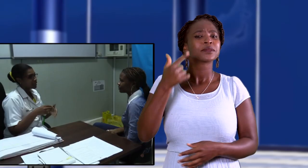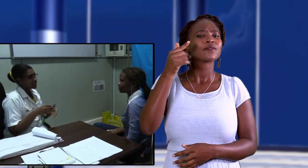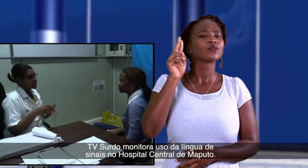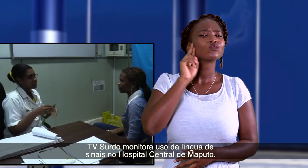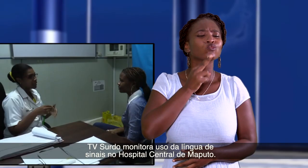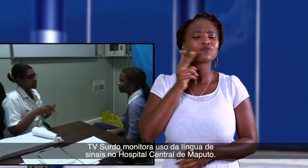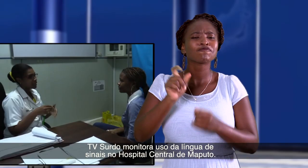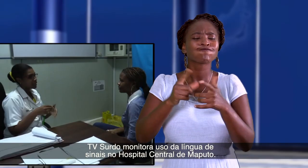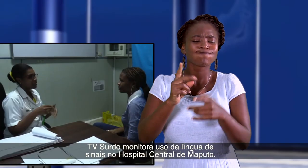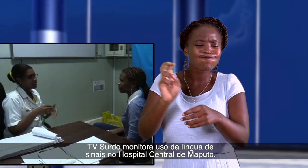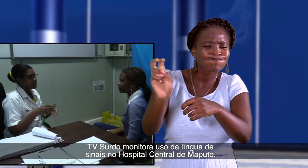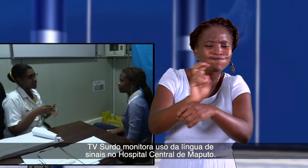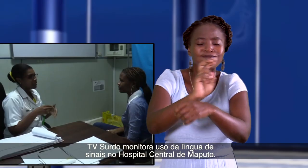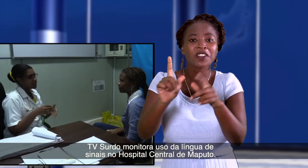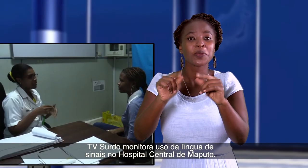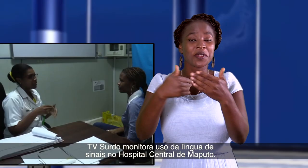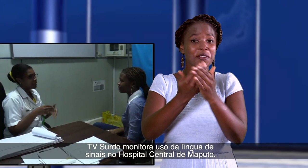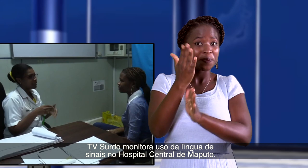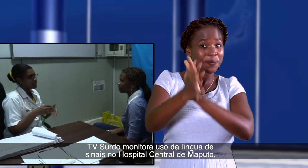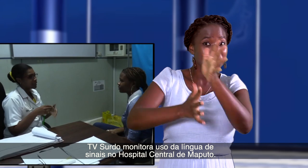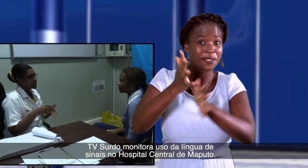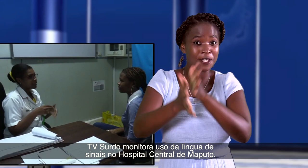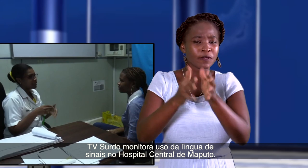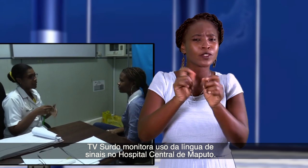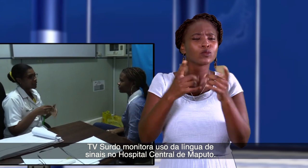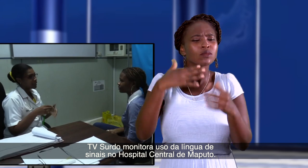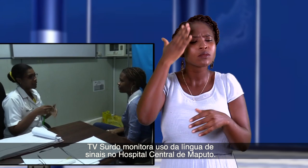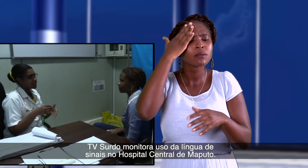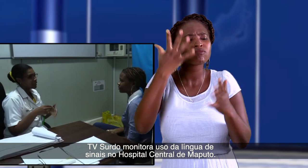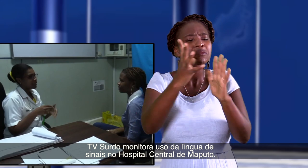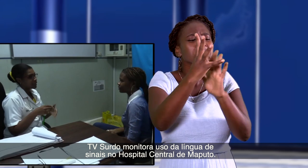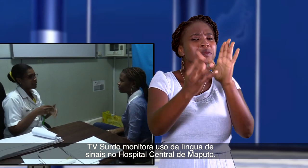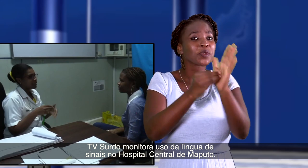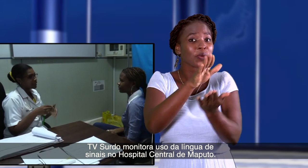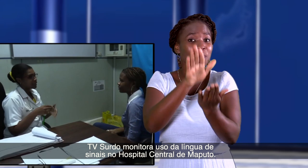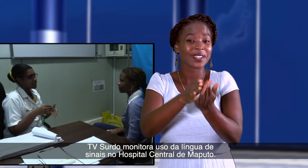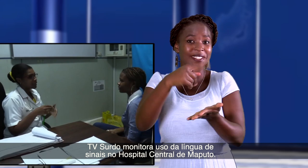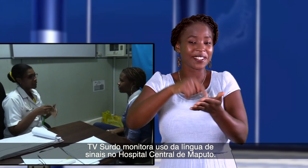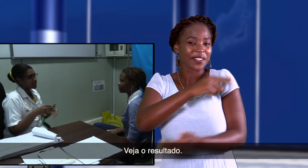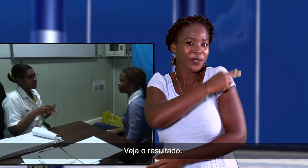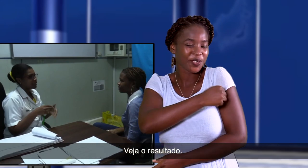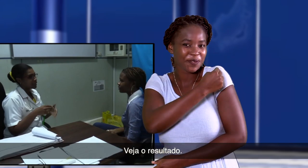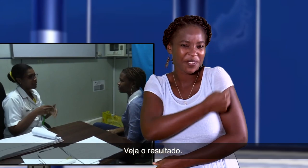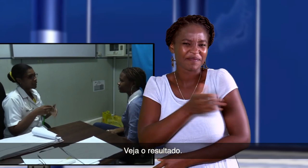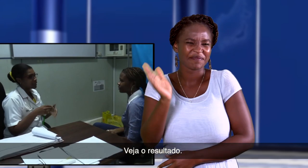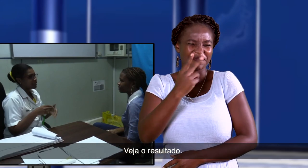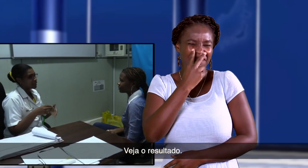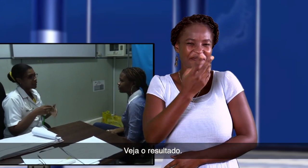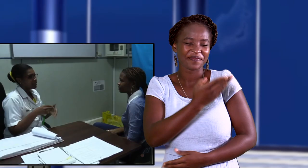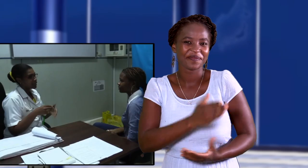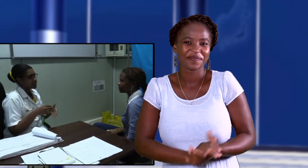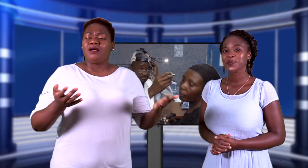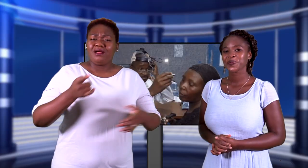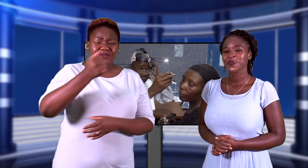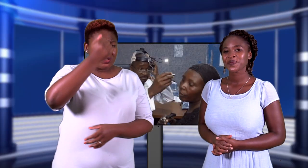TV Surdo monitora uso de língua de sinais no Hospital Central do Maputo. Veja o resultado.